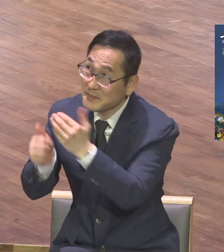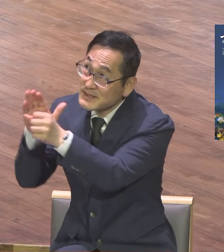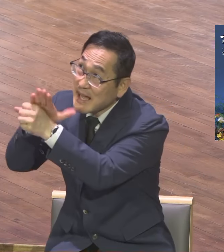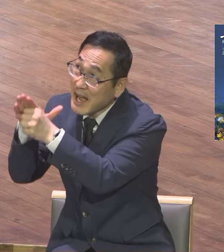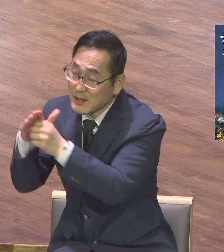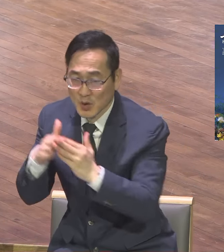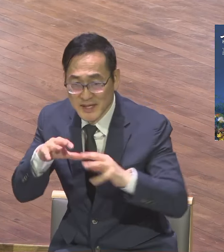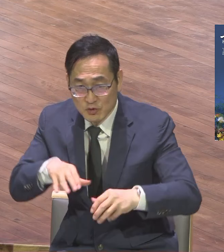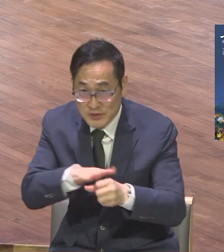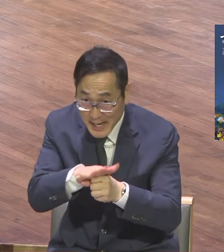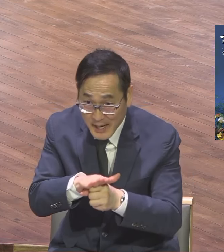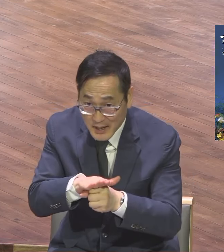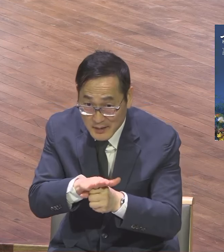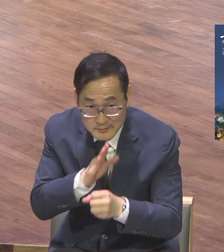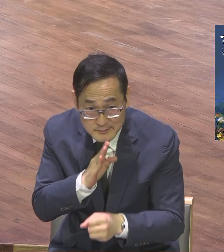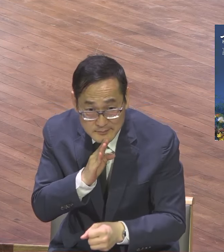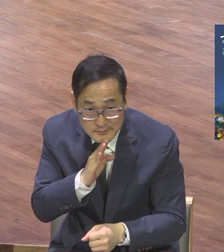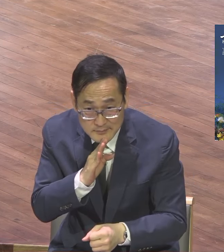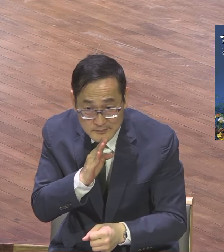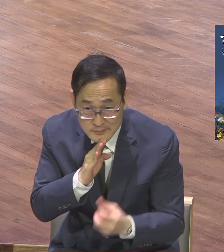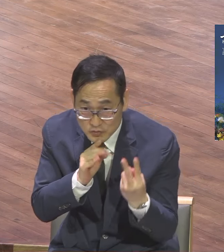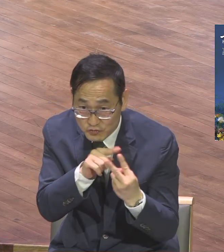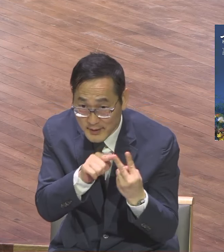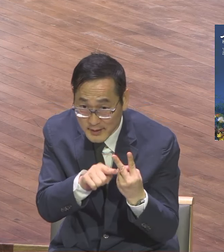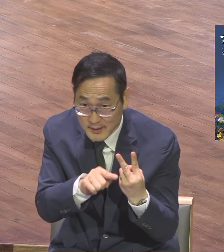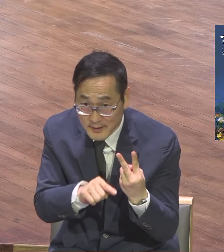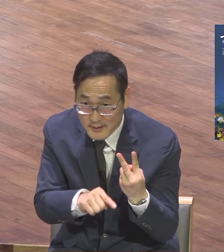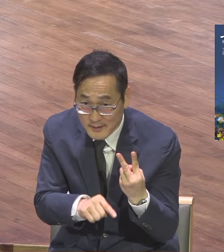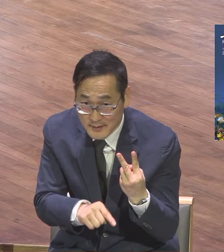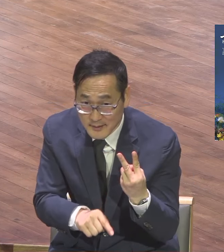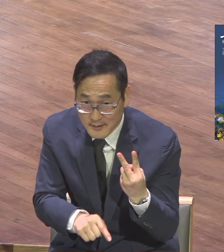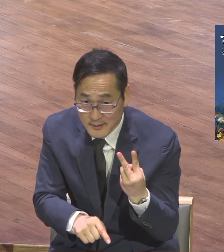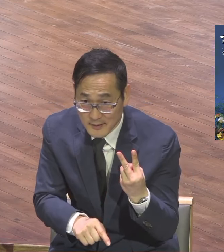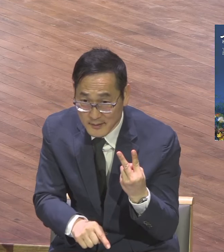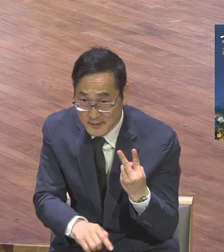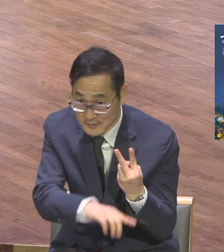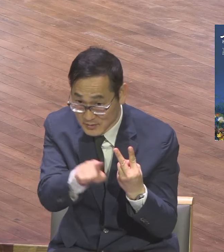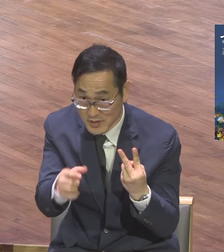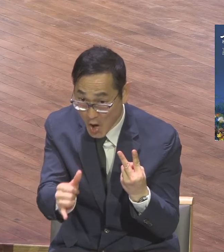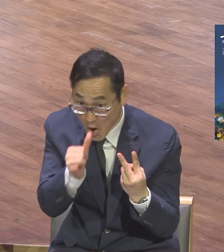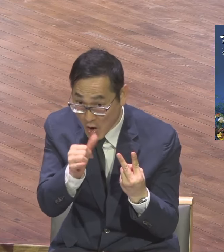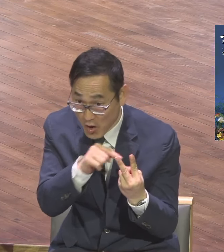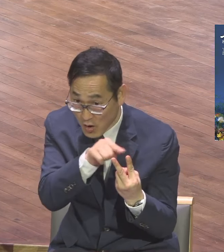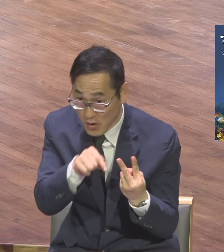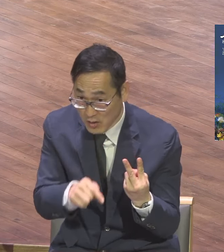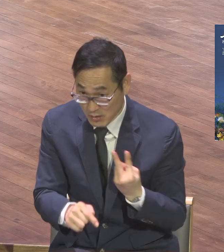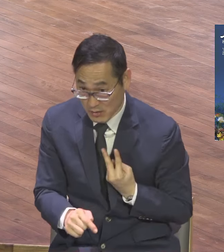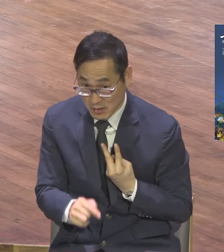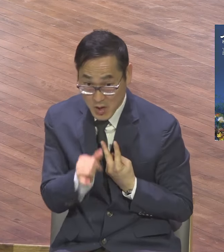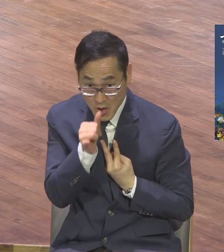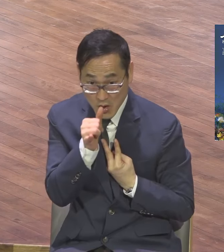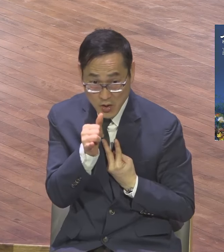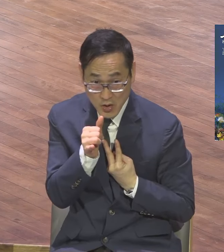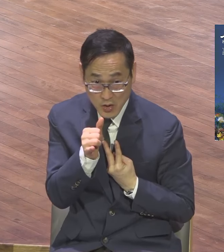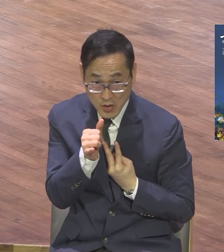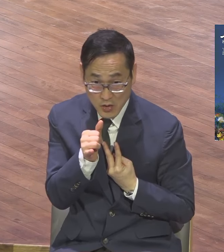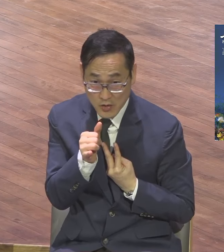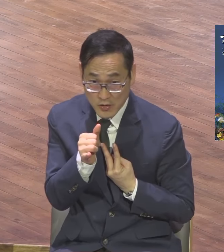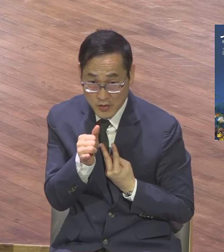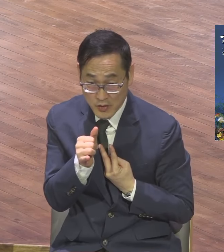이웃을 내 주위의 이웃들을 내 형제들 가족들 친척들 성도들을 내가 사랑하는지